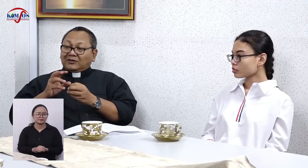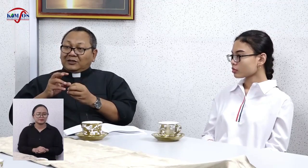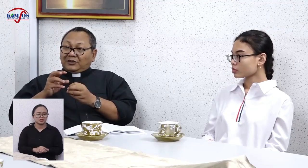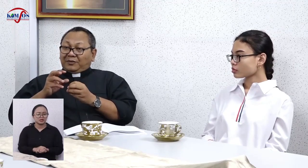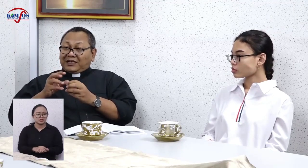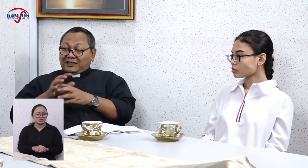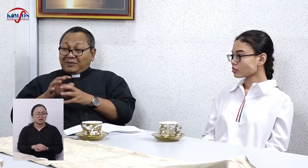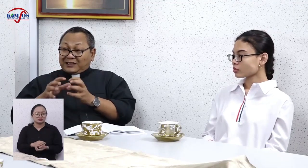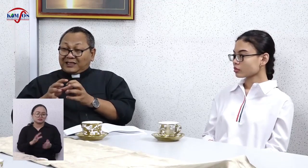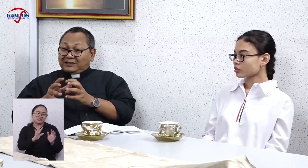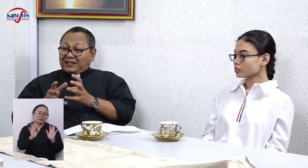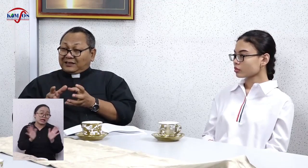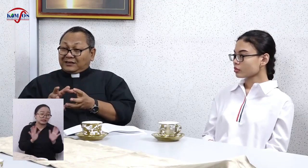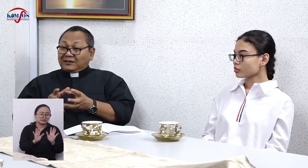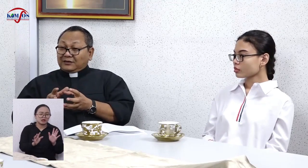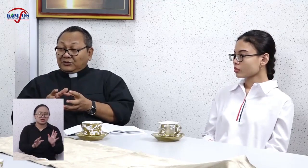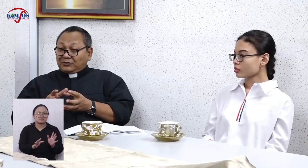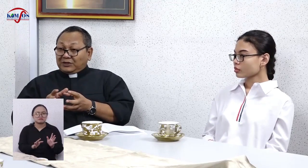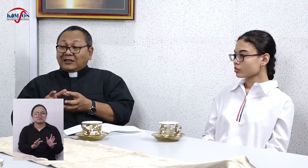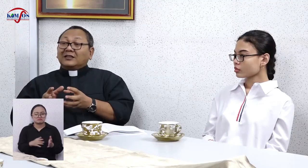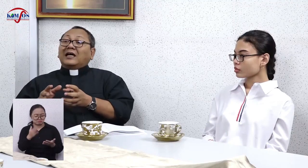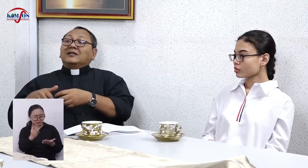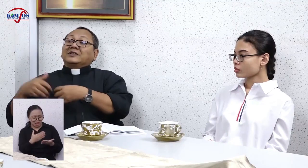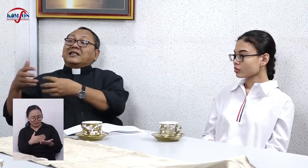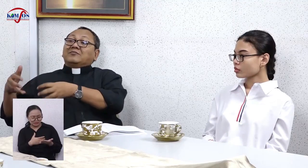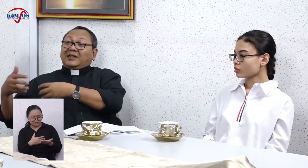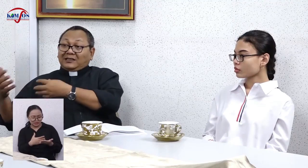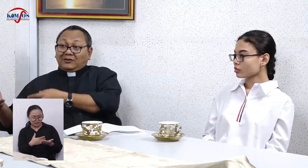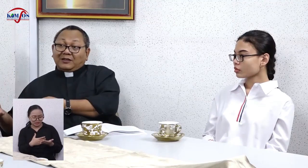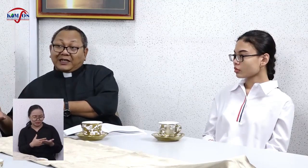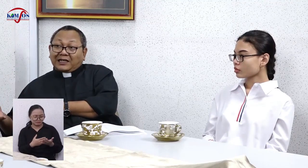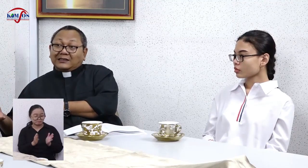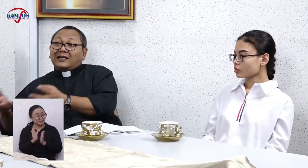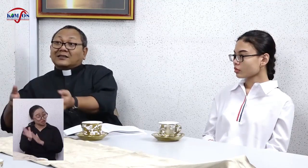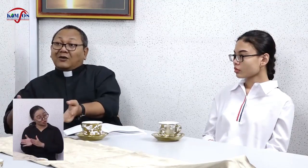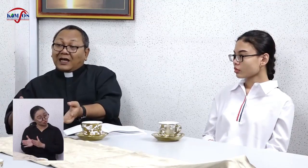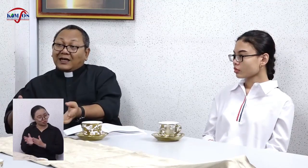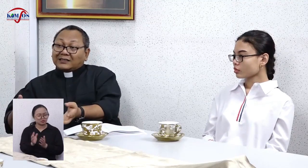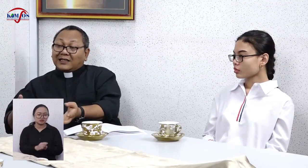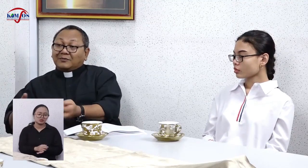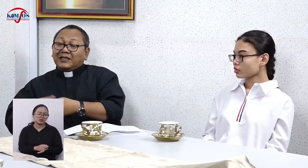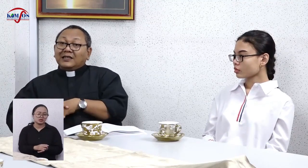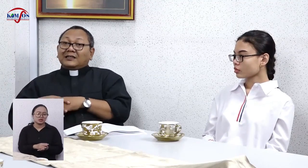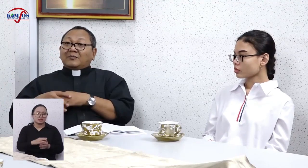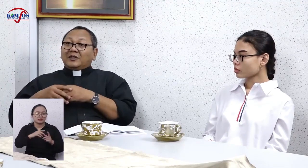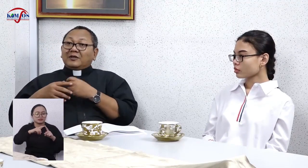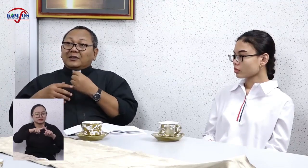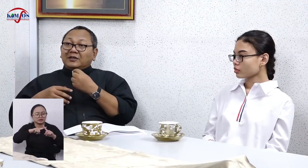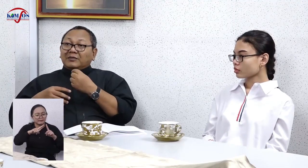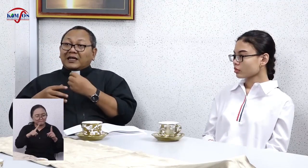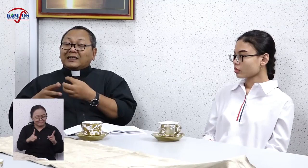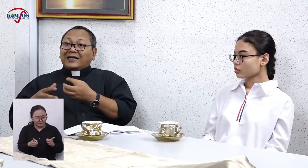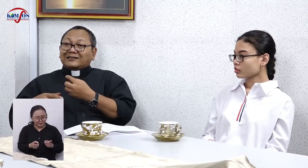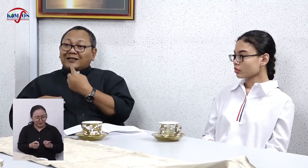atau belajar bahasa isyarat tertentu yang hanya bisa dimengerti oleh mereka yang sekolah tapi